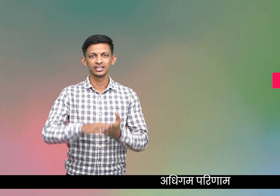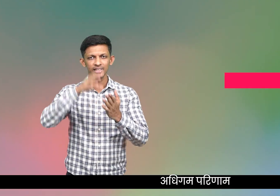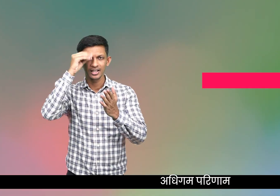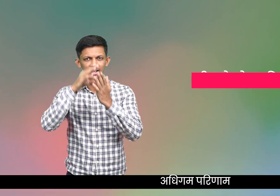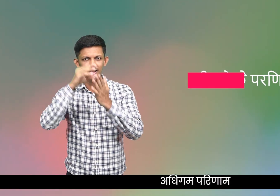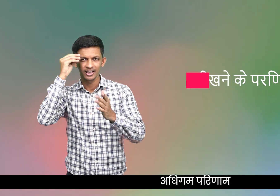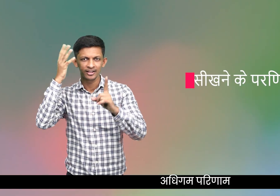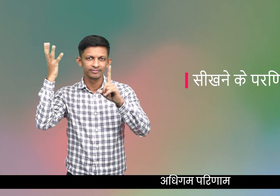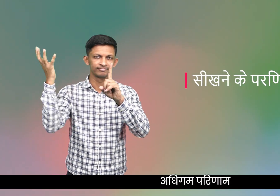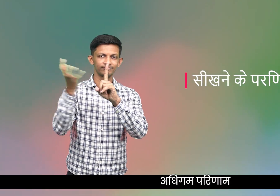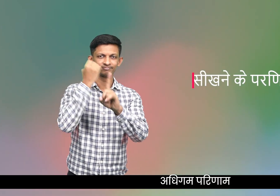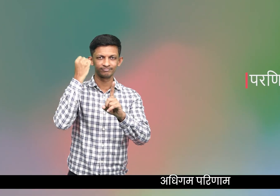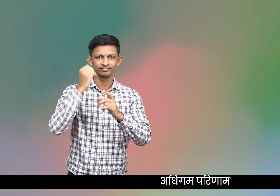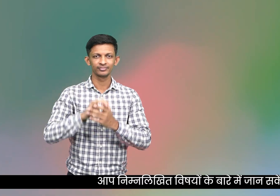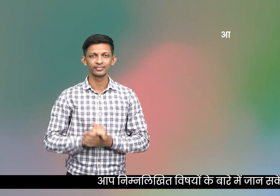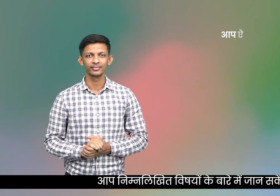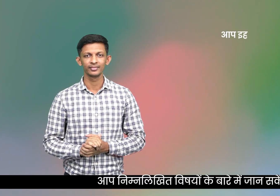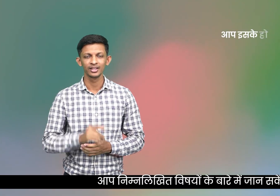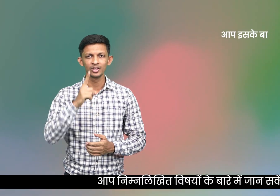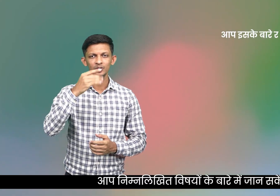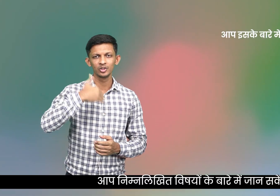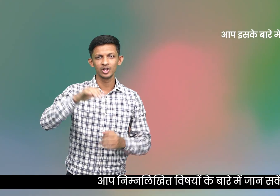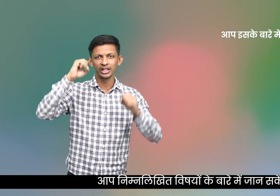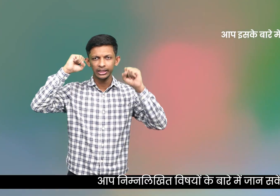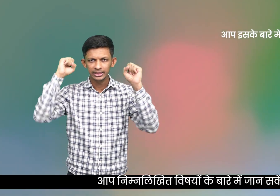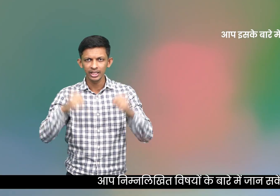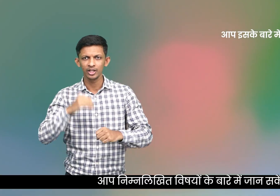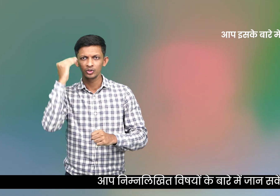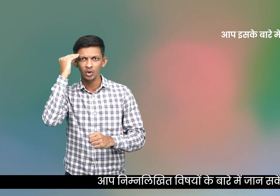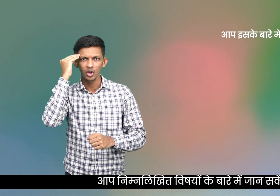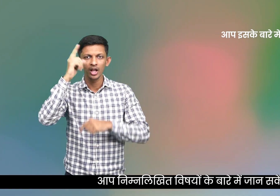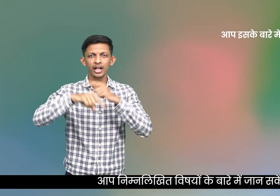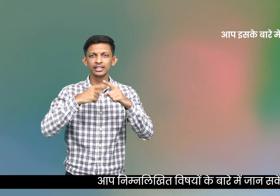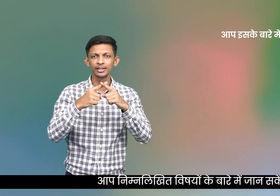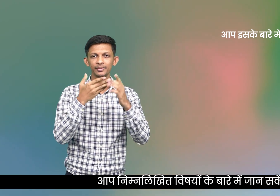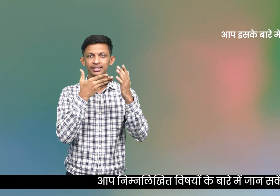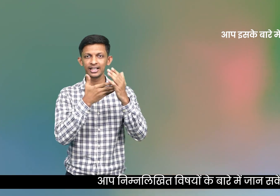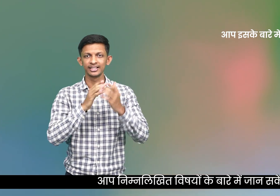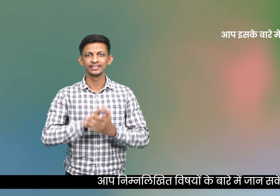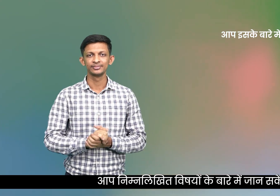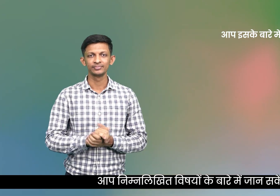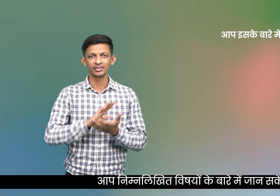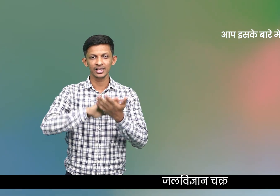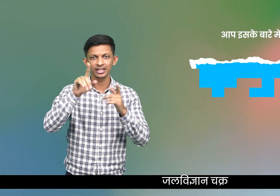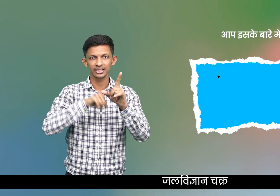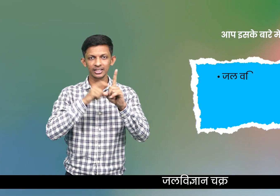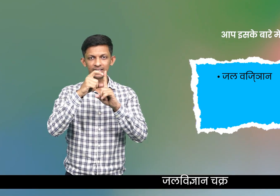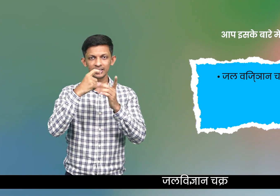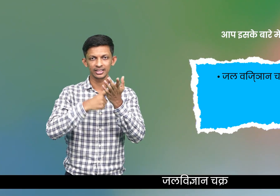अधिगम परिणाम। आप निम्नलिखित विषयों के बारे में जान सकेंगे। जल विज्ञान